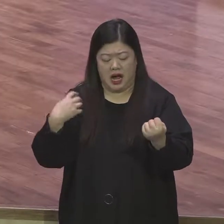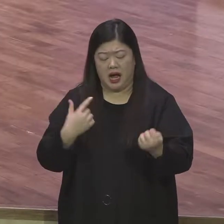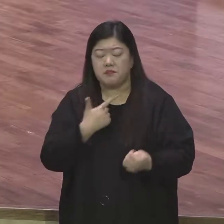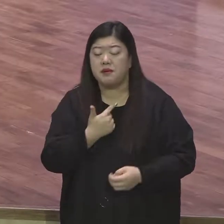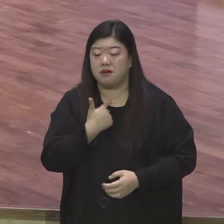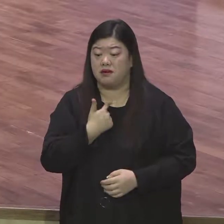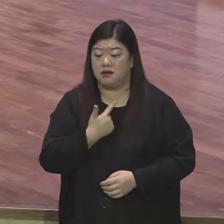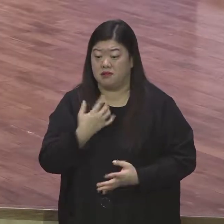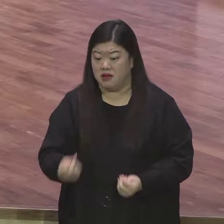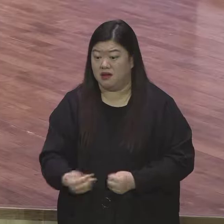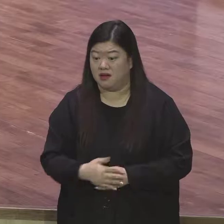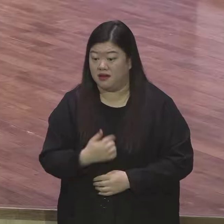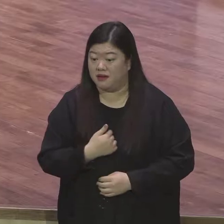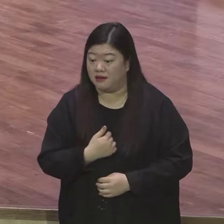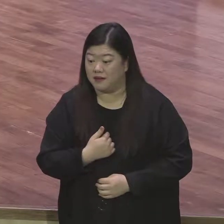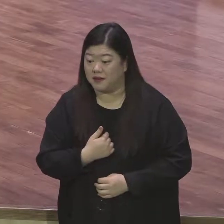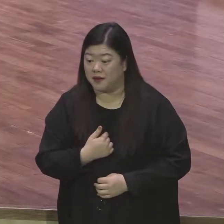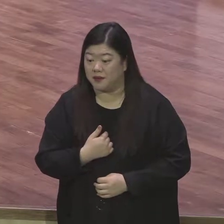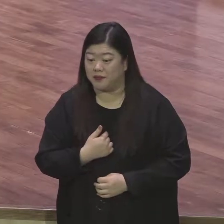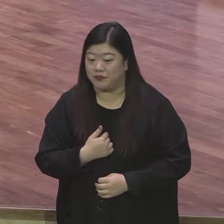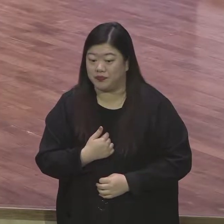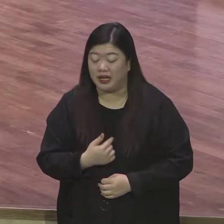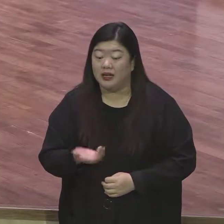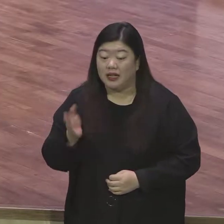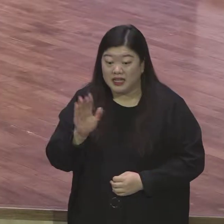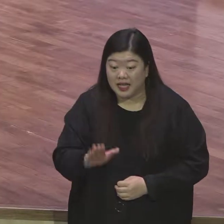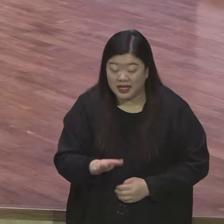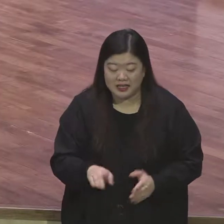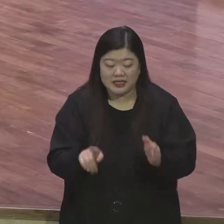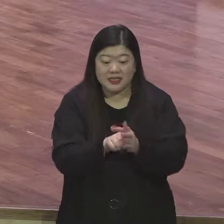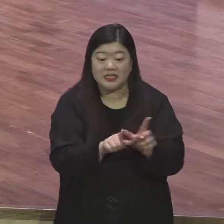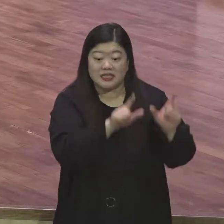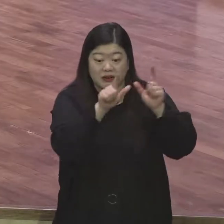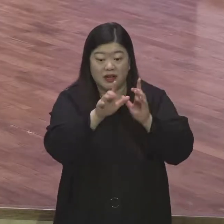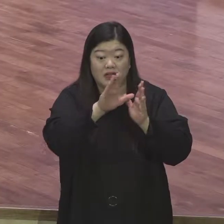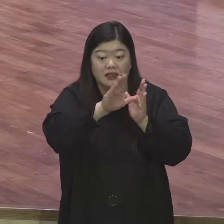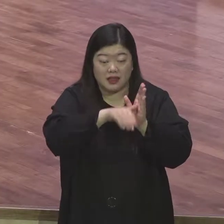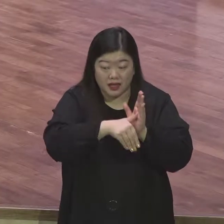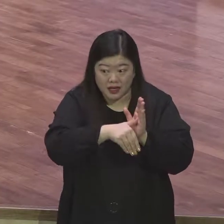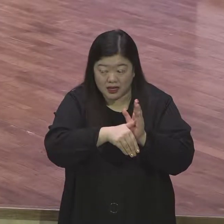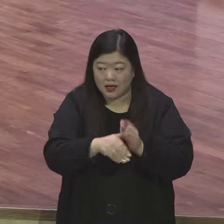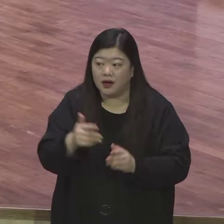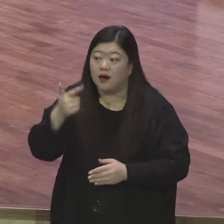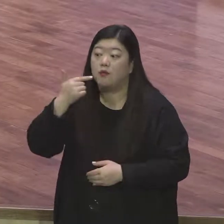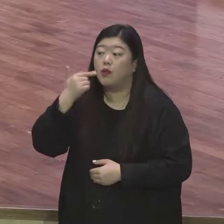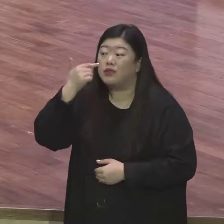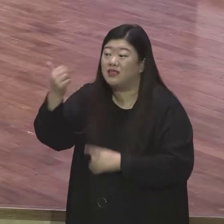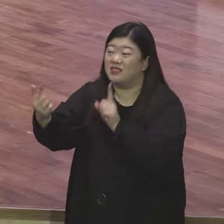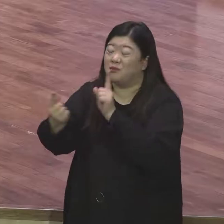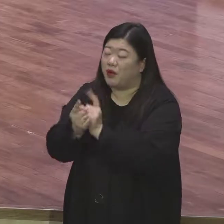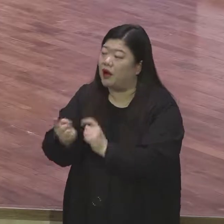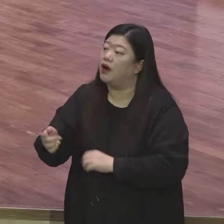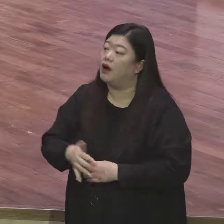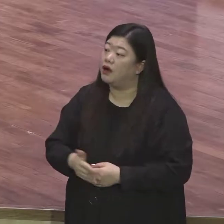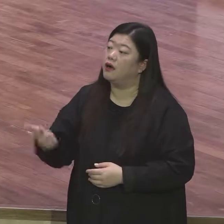언제나 신앙생활하면서 나는 주의 종을 예수님처럼 봤어요. 단 한